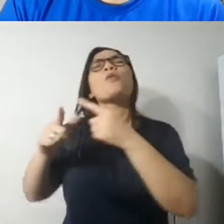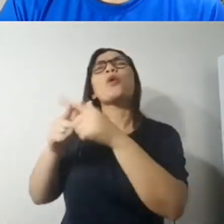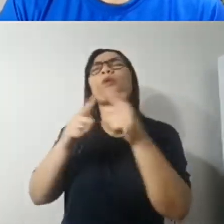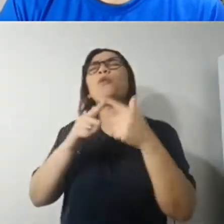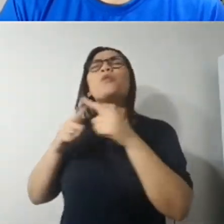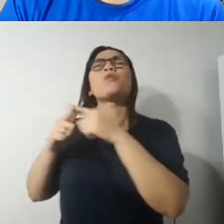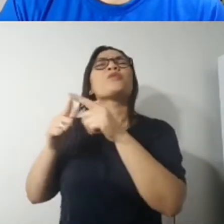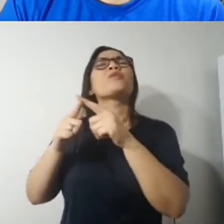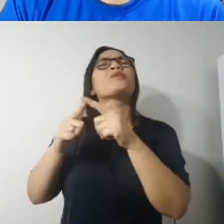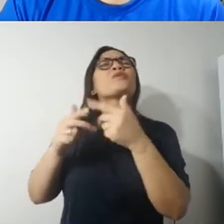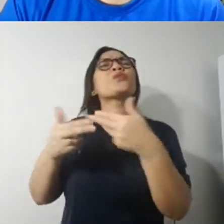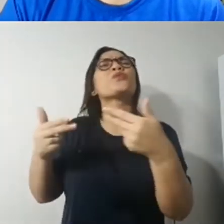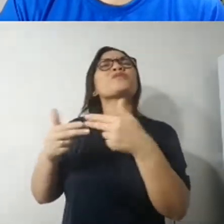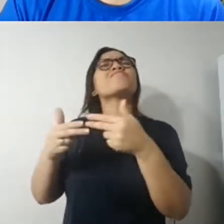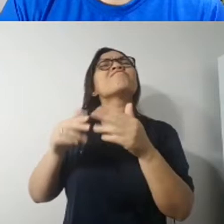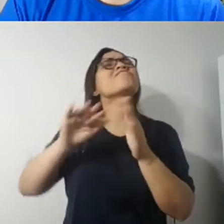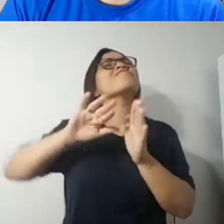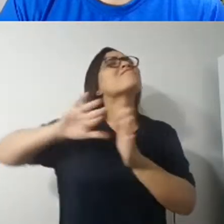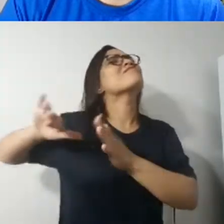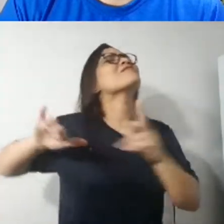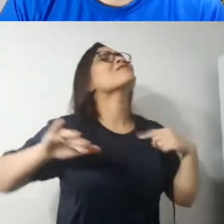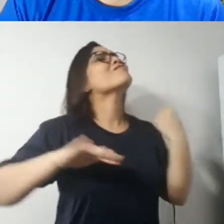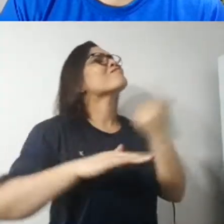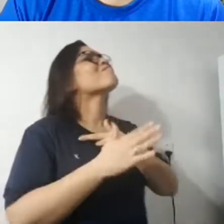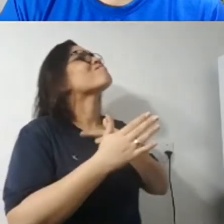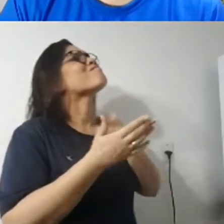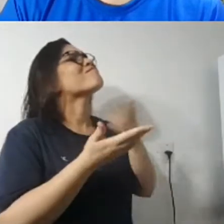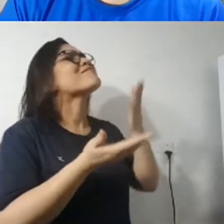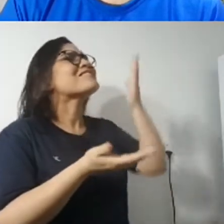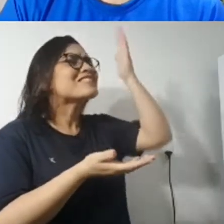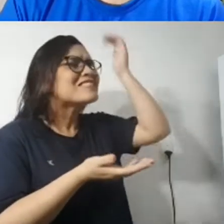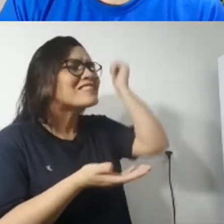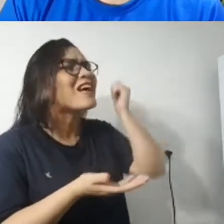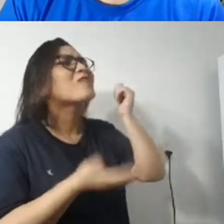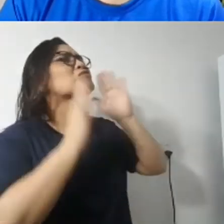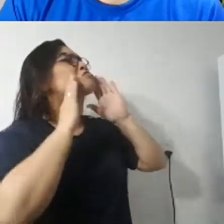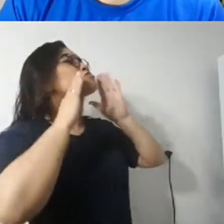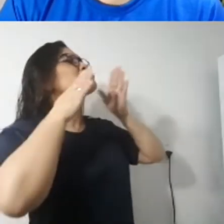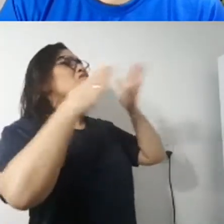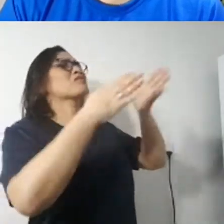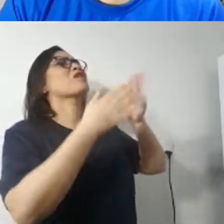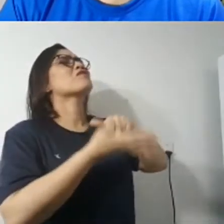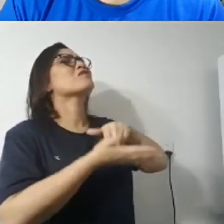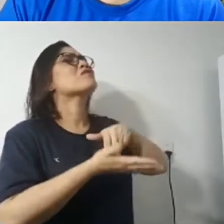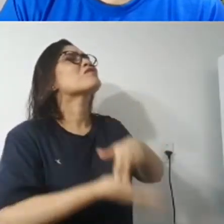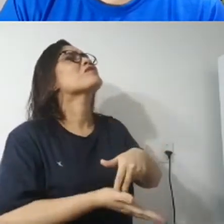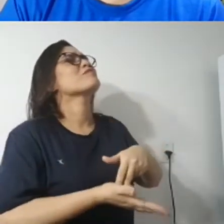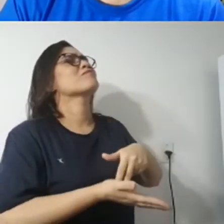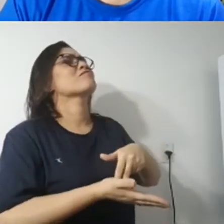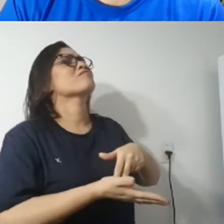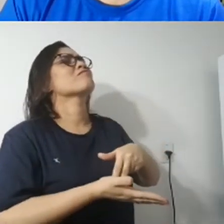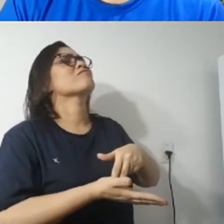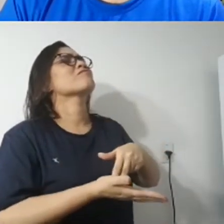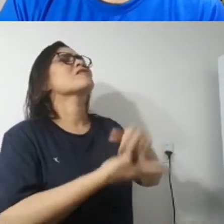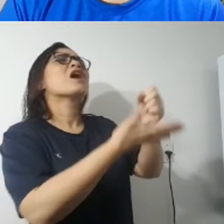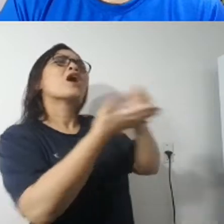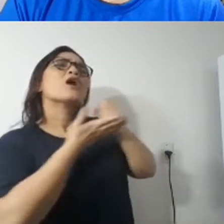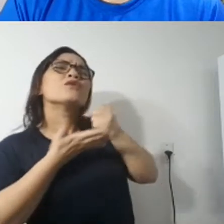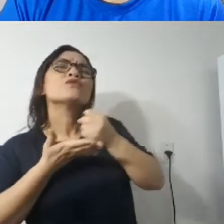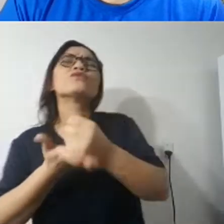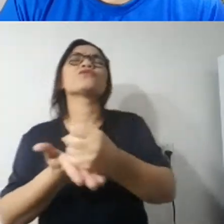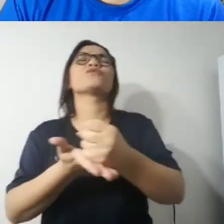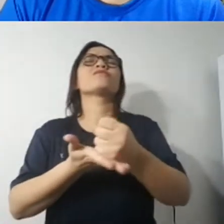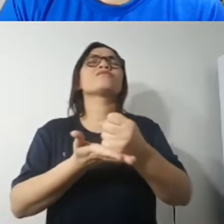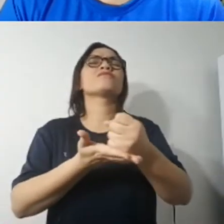Mas nós sabemos que Tu és a rocha inabalável, Pai, que nos ajuda a mesmo em meio às circunstâncias mais difíceis, entender que o